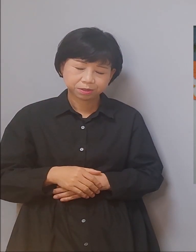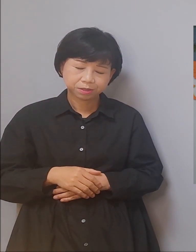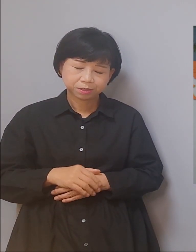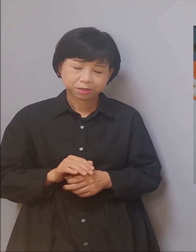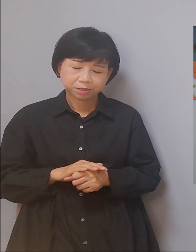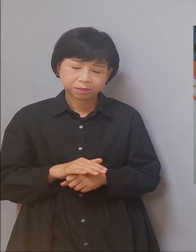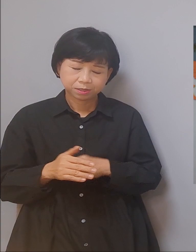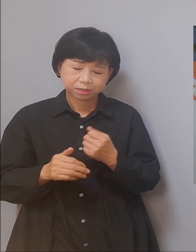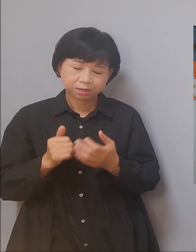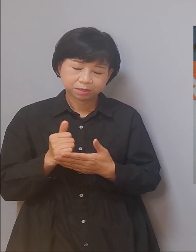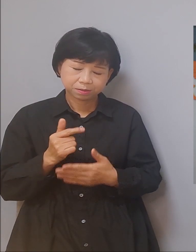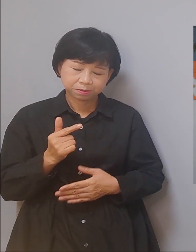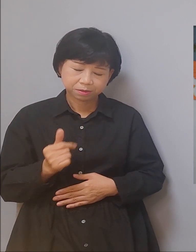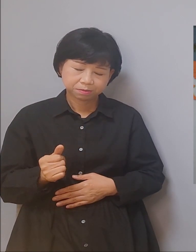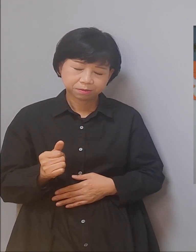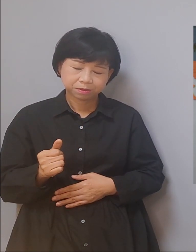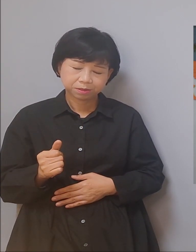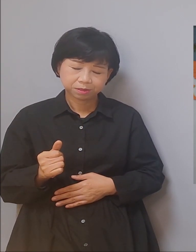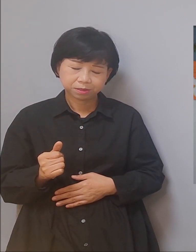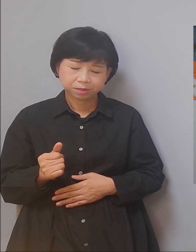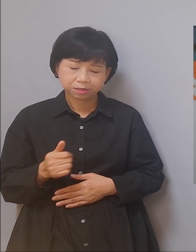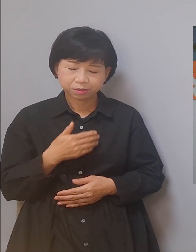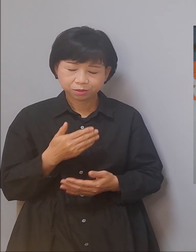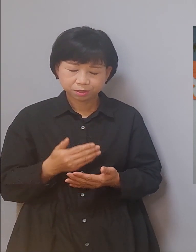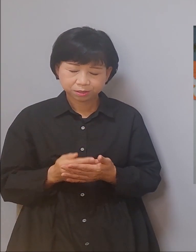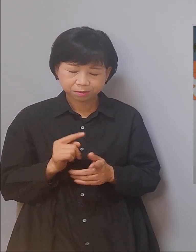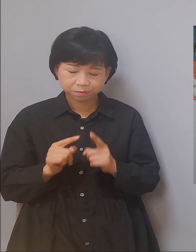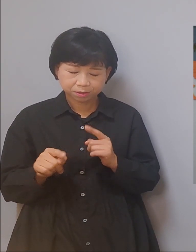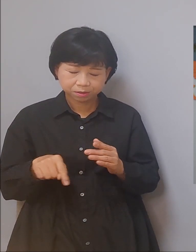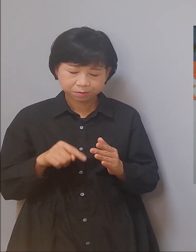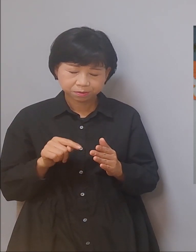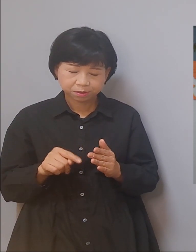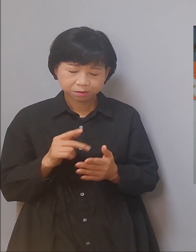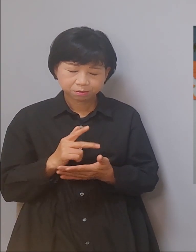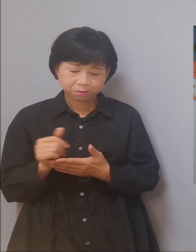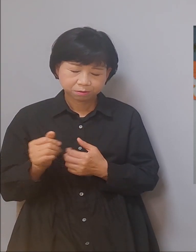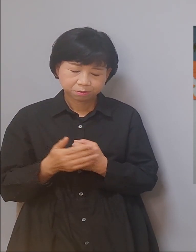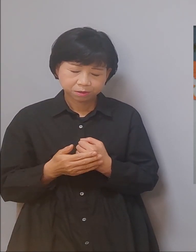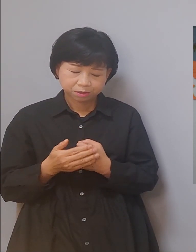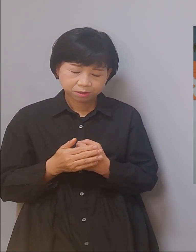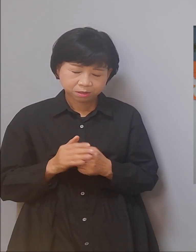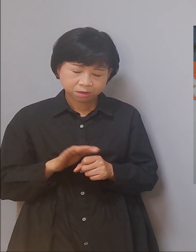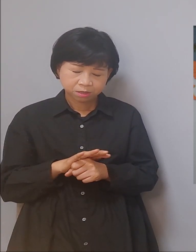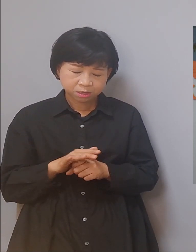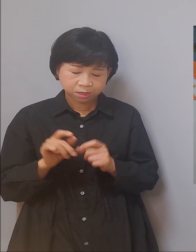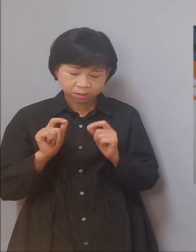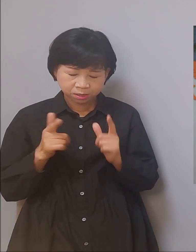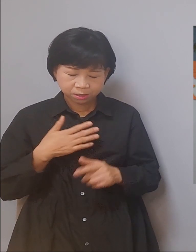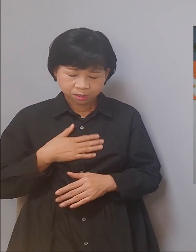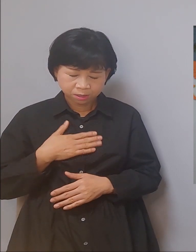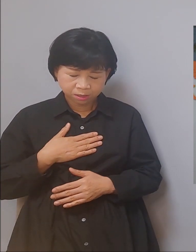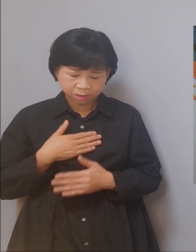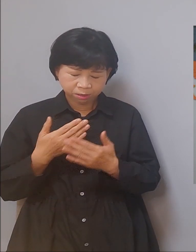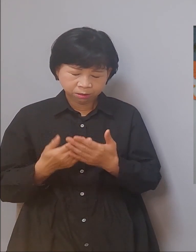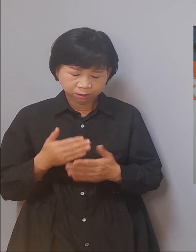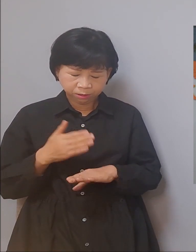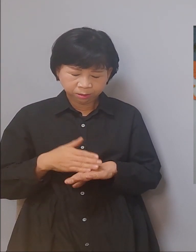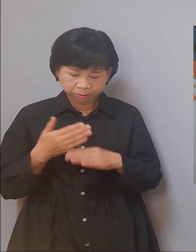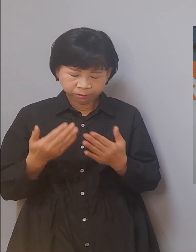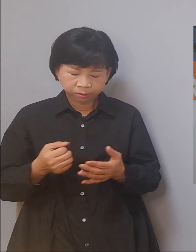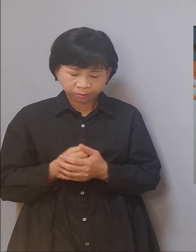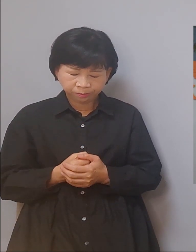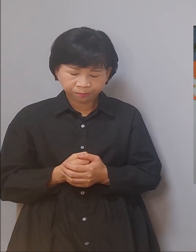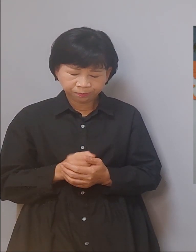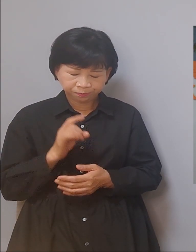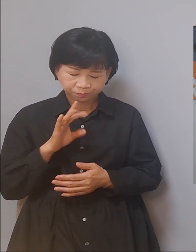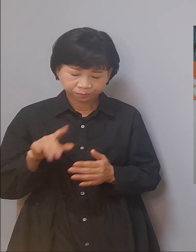주여, 사랑의 하나님 아버지, 오늘도 귀하신 주님의 말씀 가운데에 우리 무릎을 꿇습니다. 머리 숙입니다. 아버지,